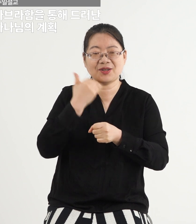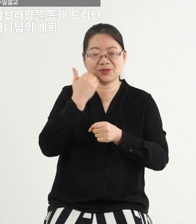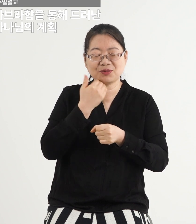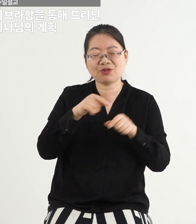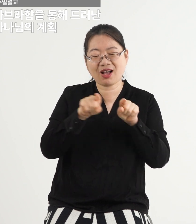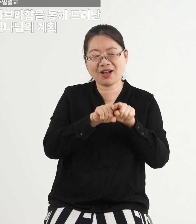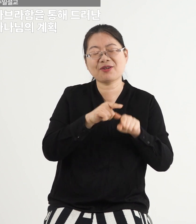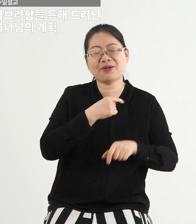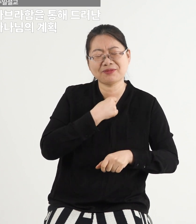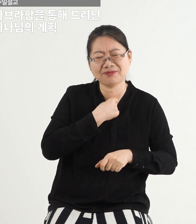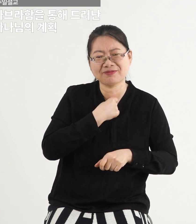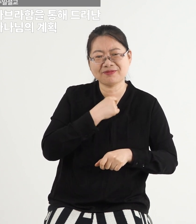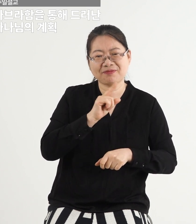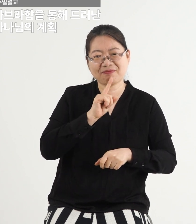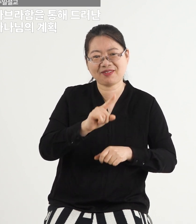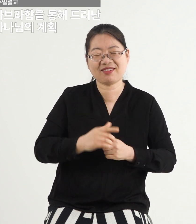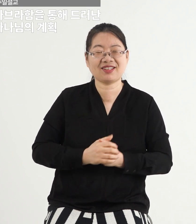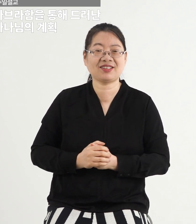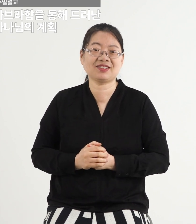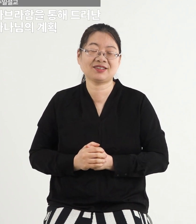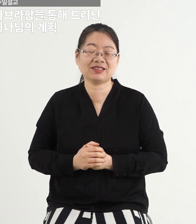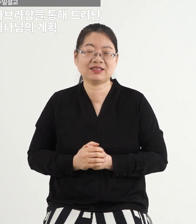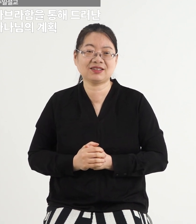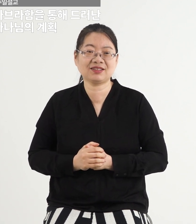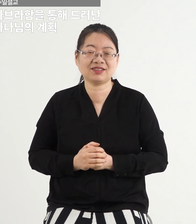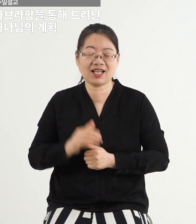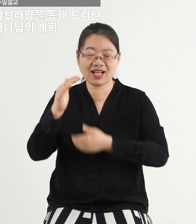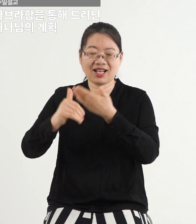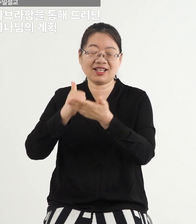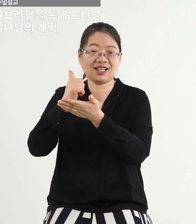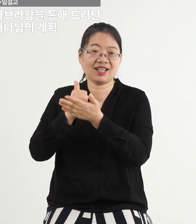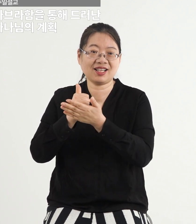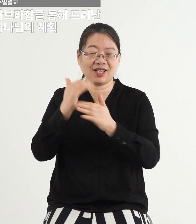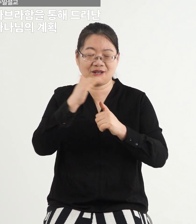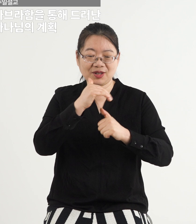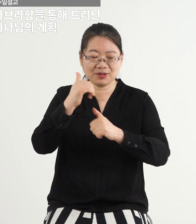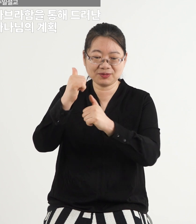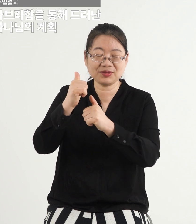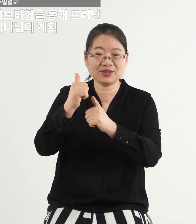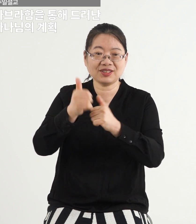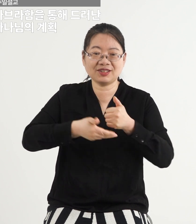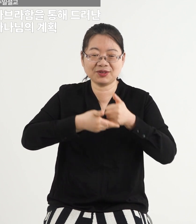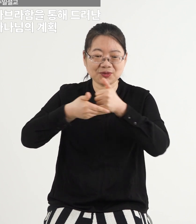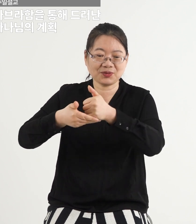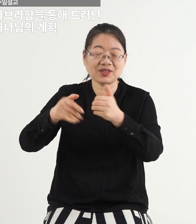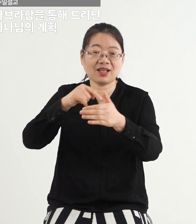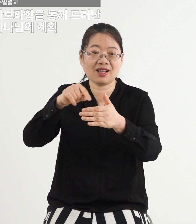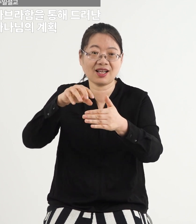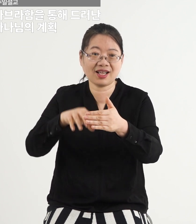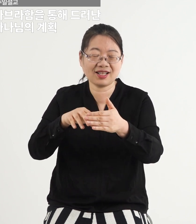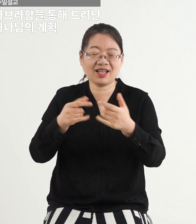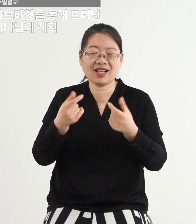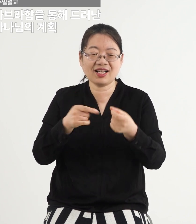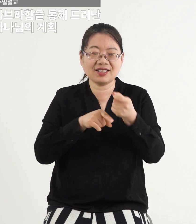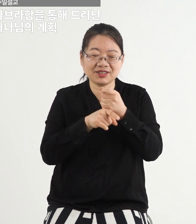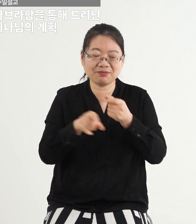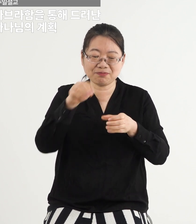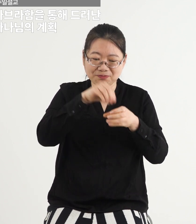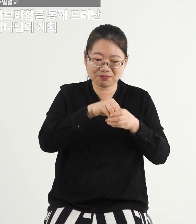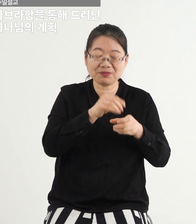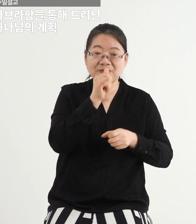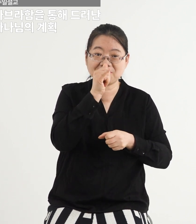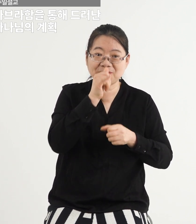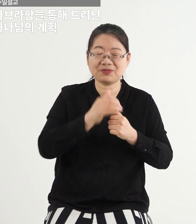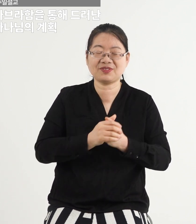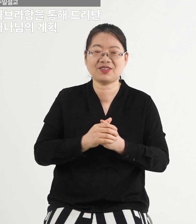하고 싶다, 이런 뜻입니다. 그러니까 하나님의 부름 초대 속에는 그런 의미가 담아져 있는